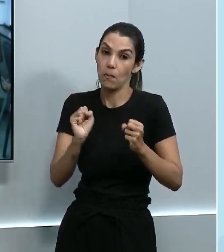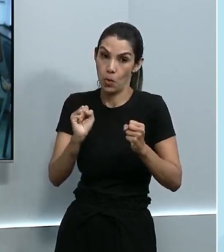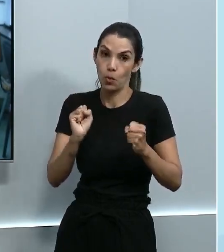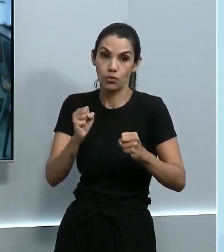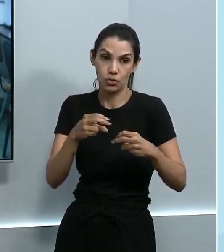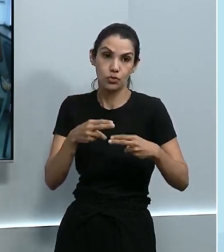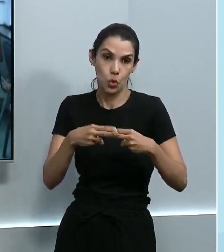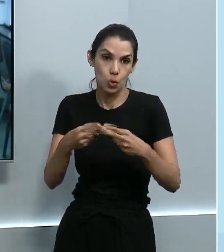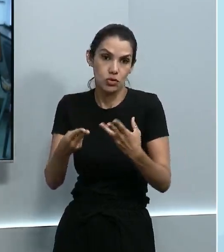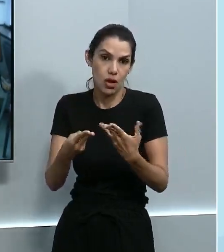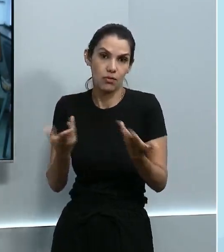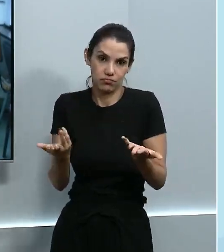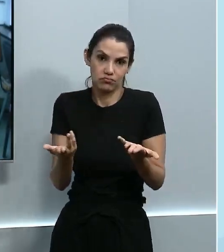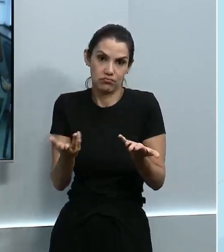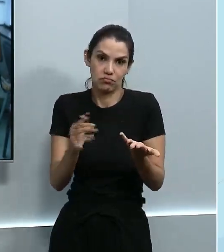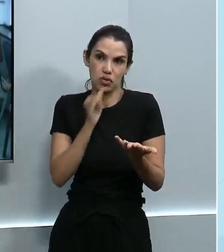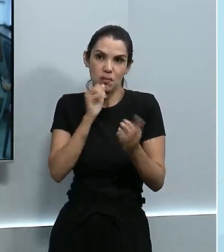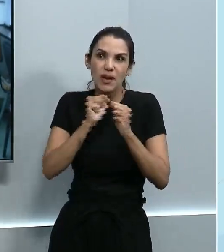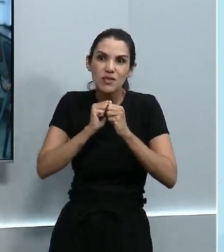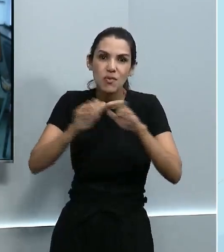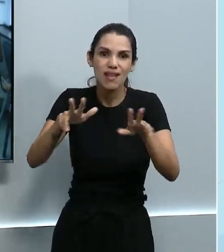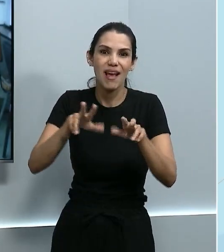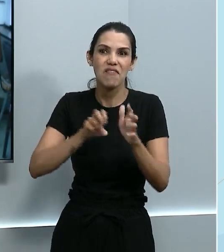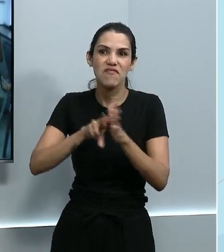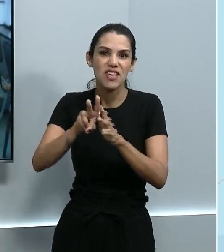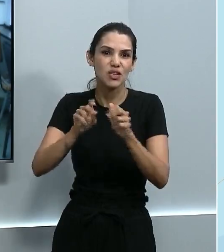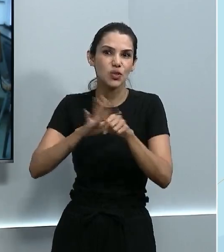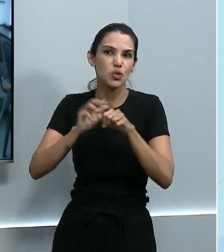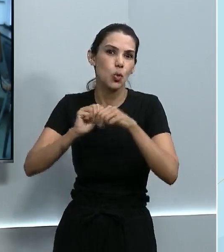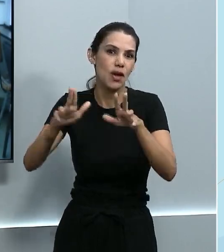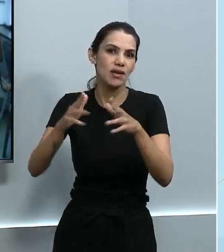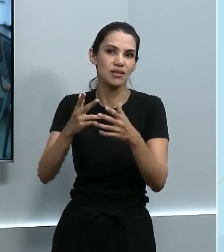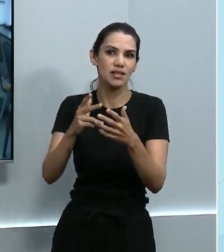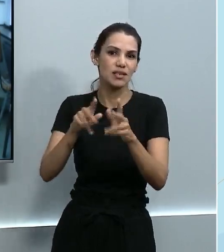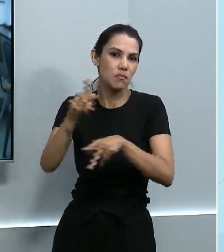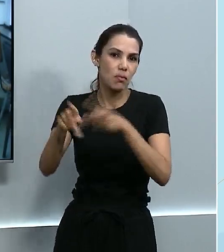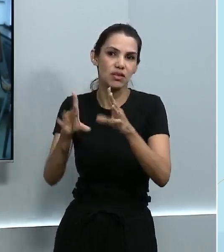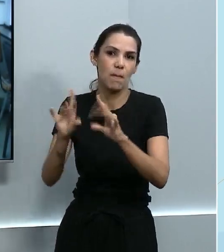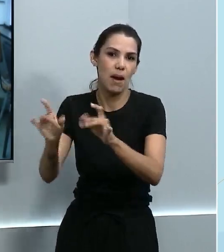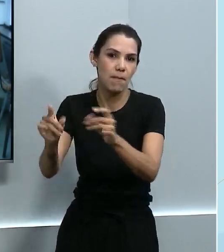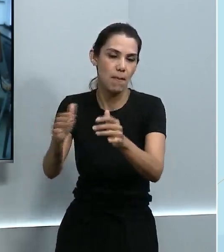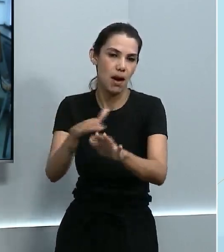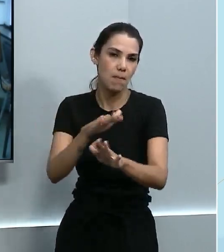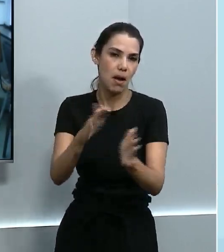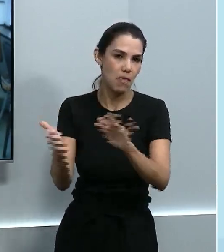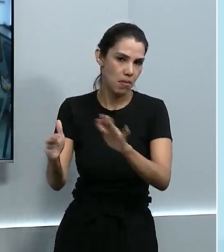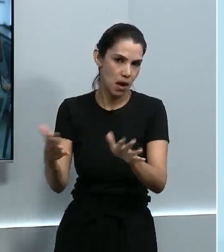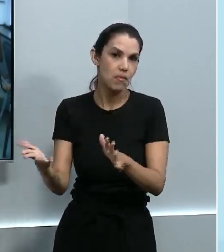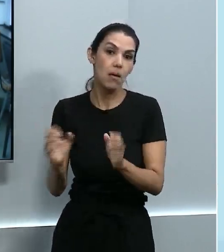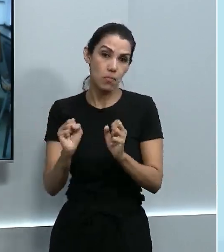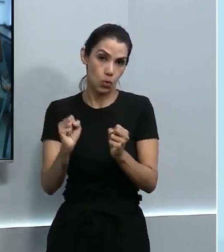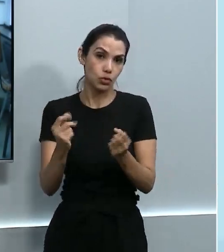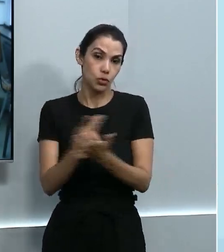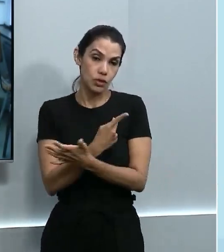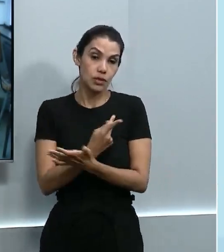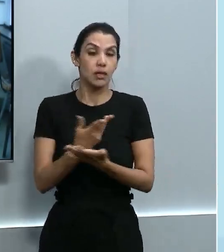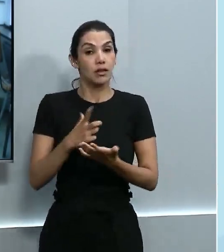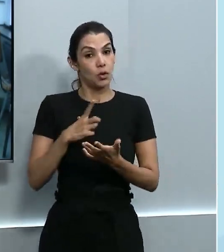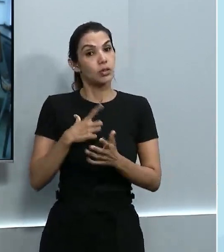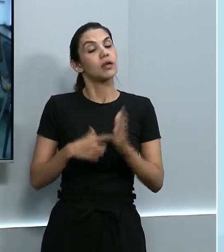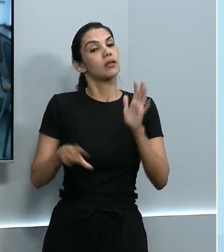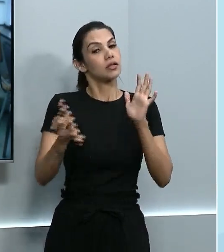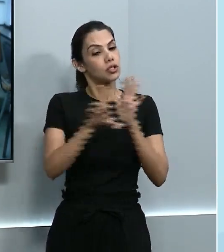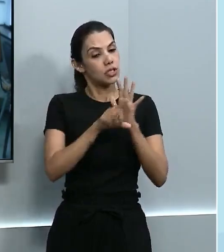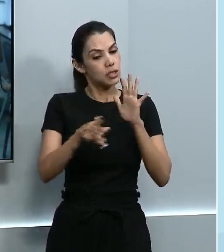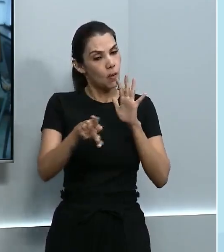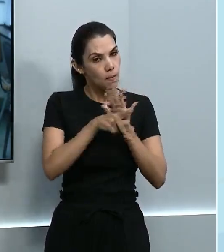classificam. Existem algumas legislações nacionais brasileiras para trabalhar com esses micro-organismos, né?